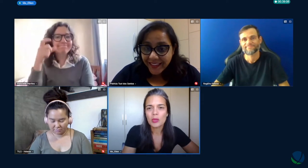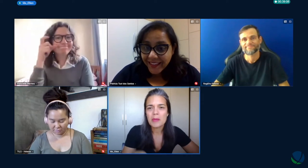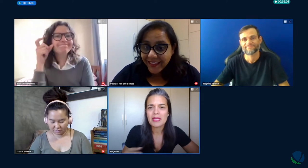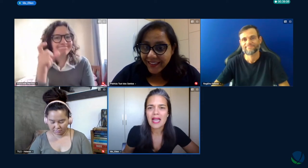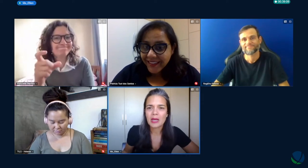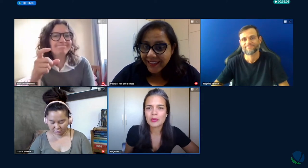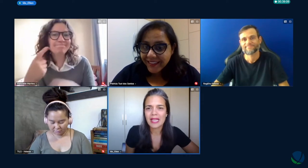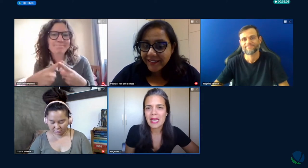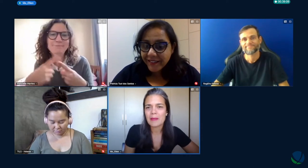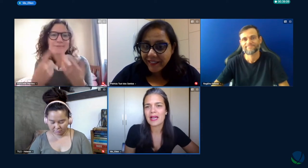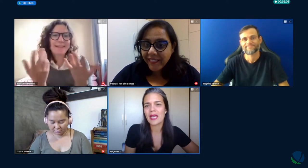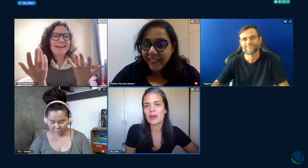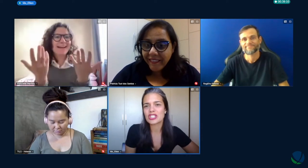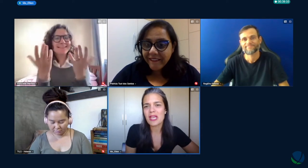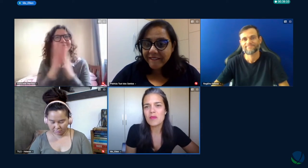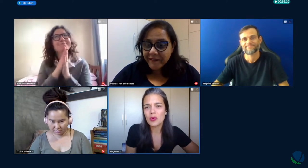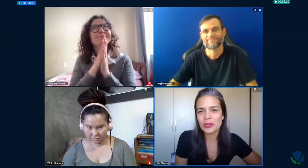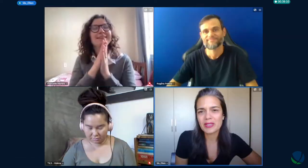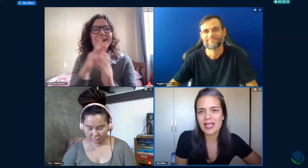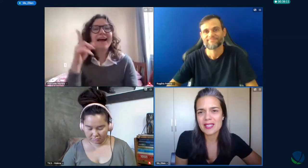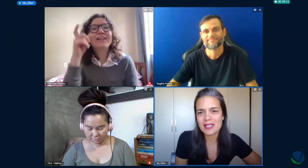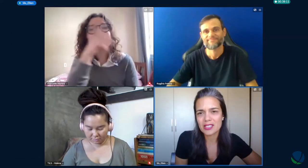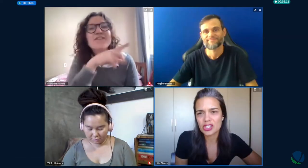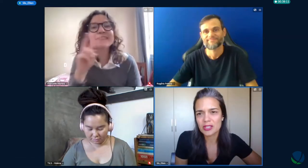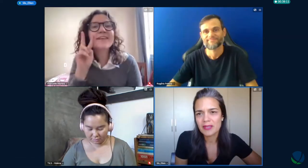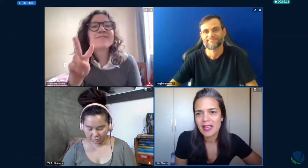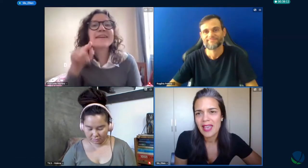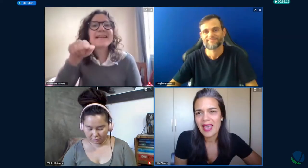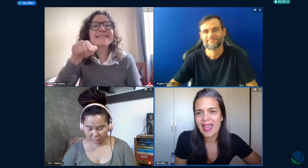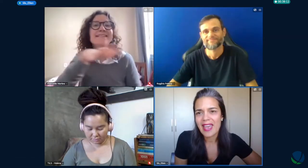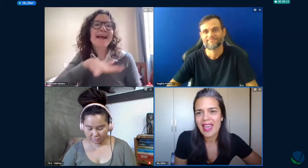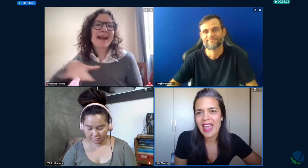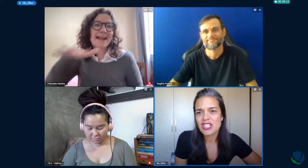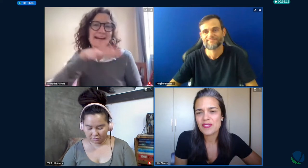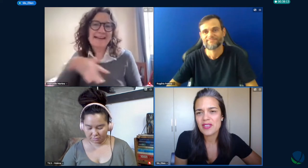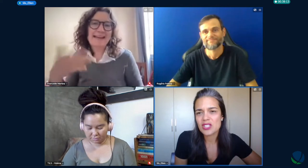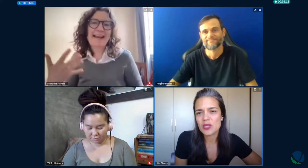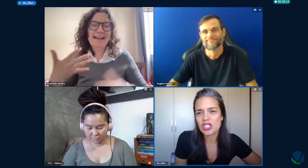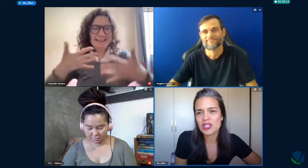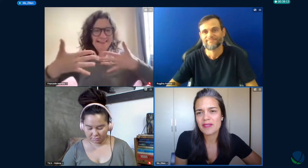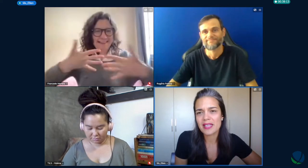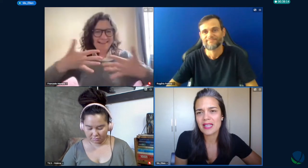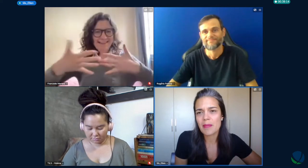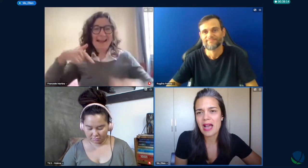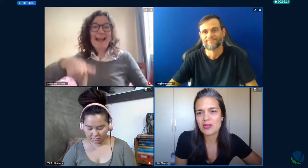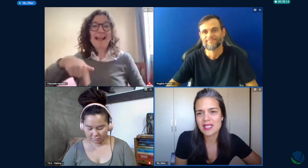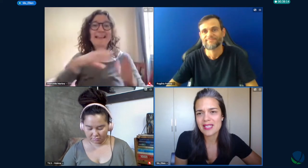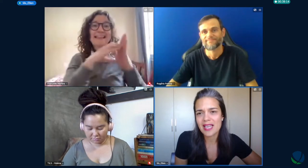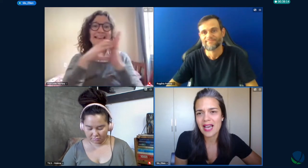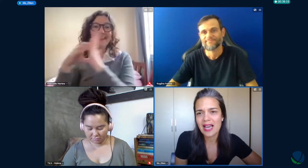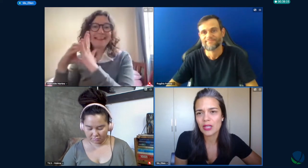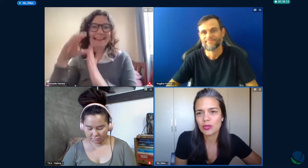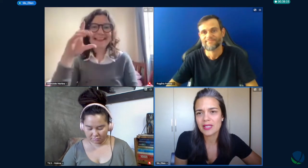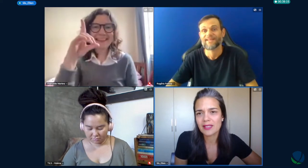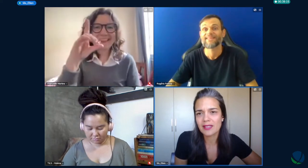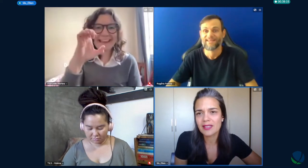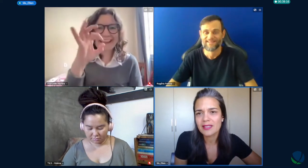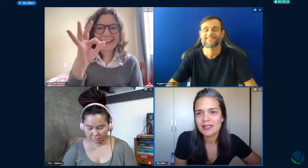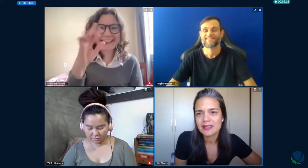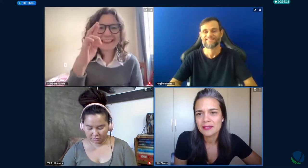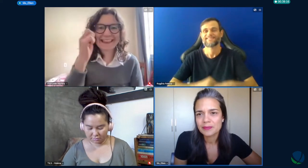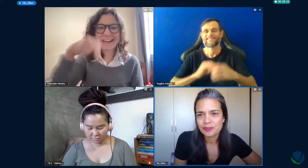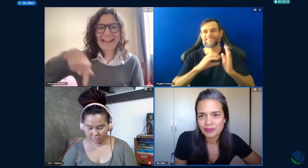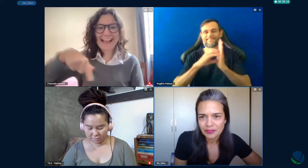Então, quando me mandaram um tema, eu achei muito interessante. É difícil a gente ver trabalhos nessa área do